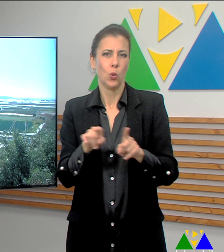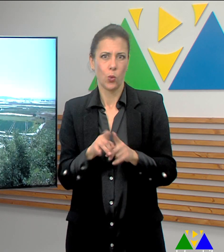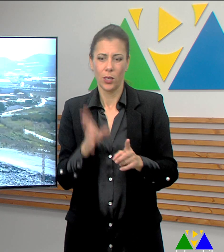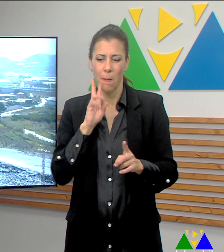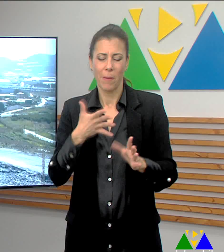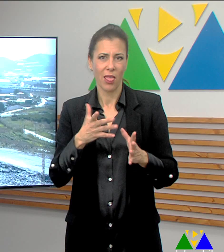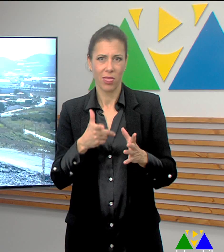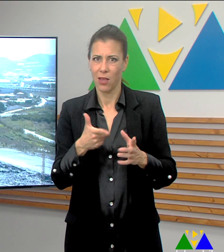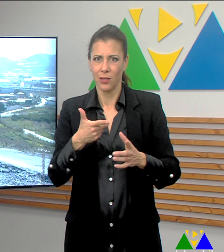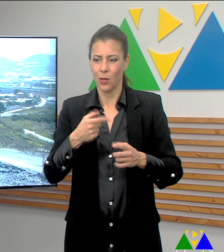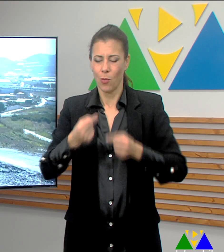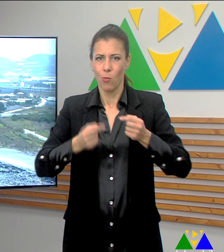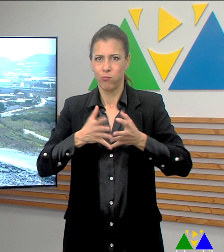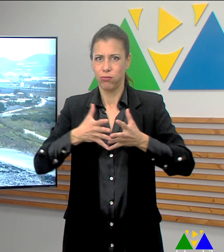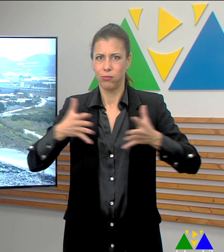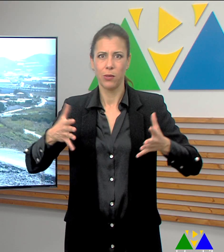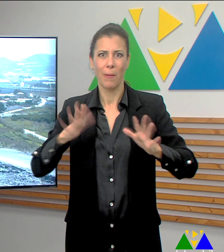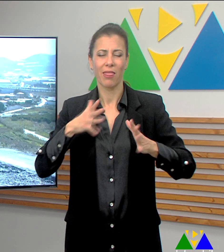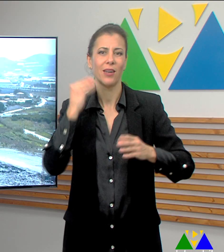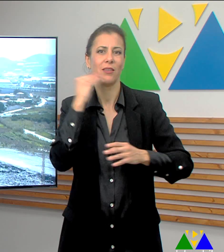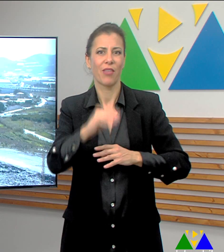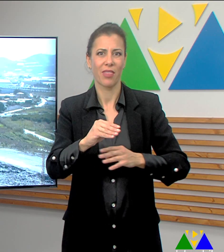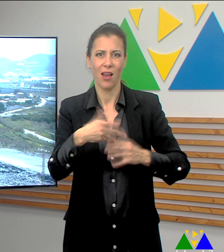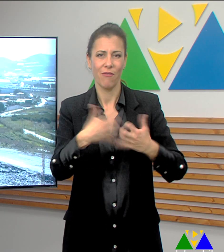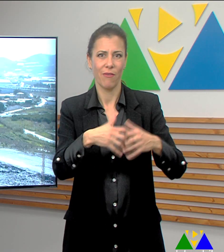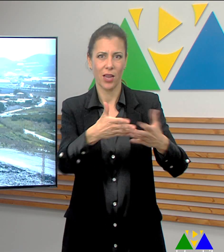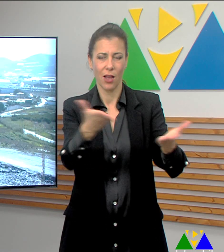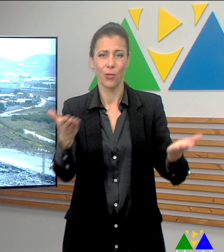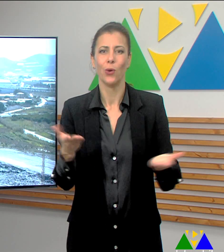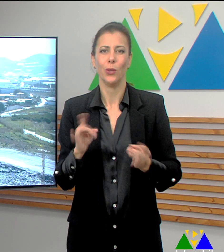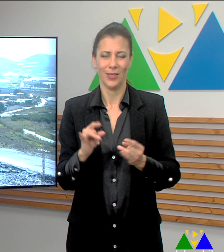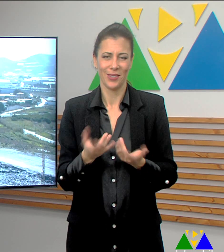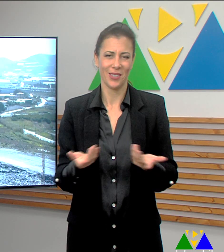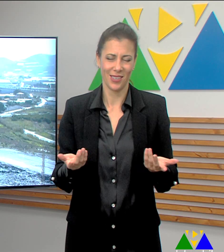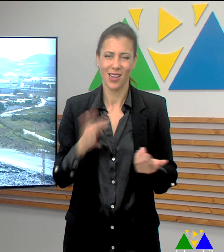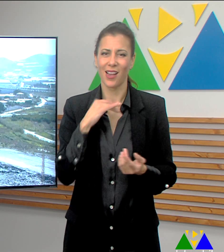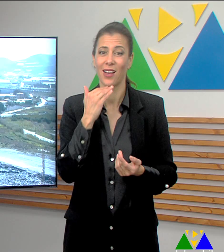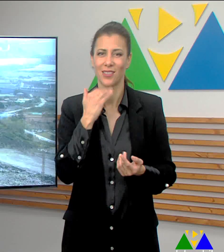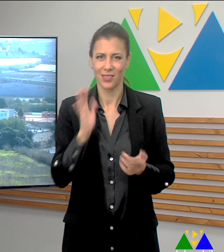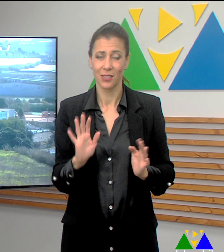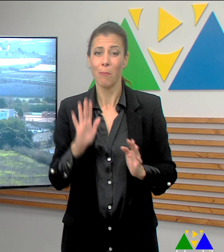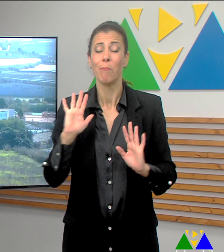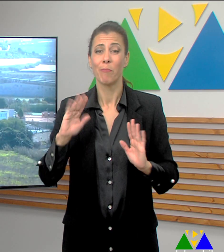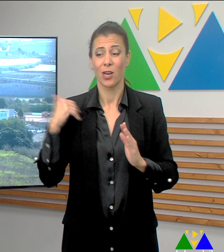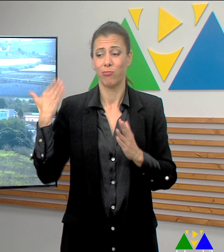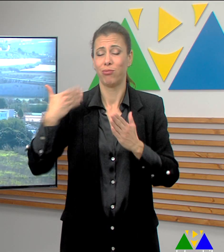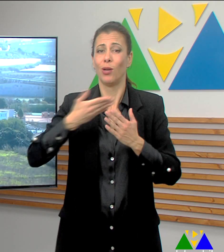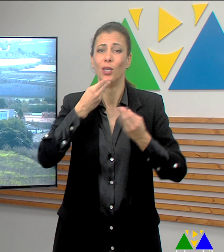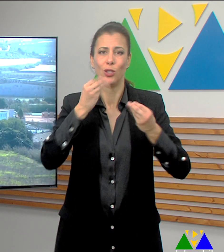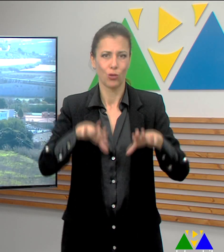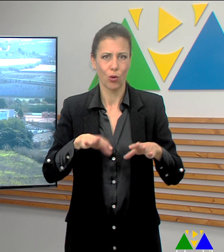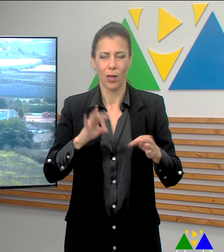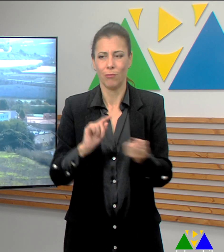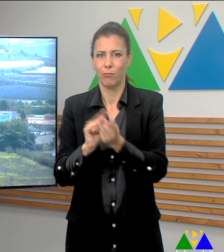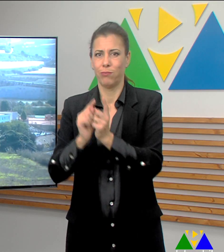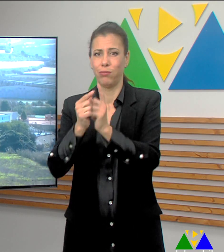claro, fabricada o casi artificial. Tratada claro. A lo largo de la historia esto se debió